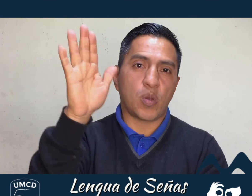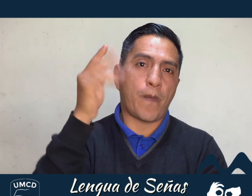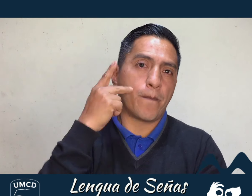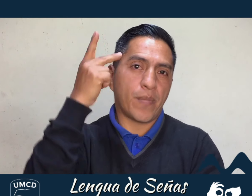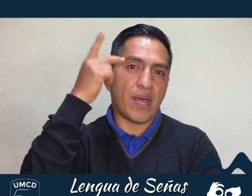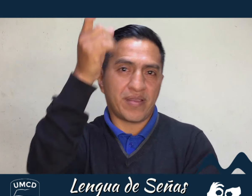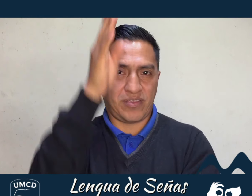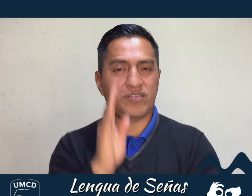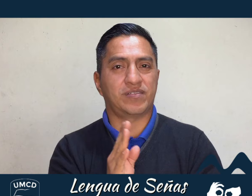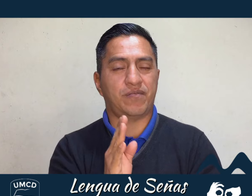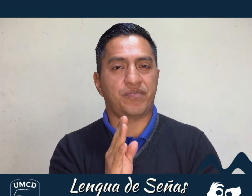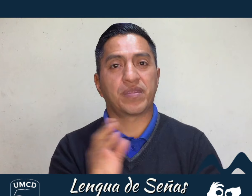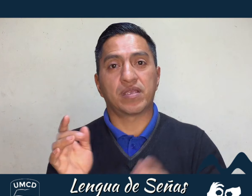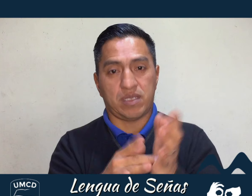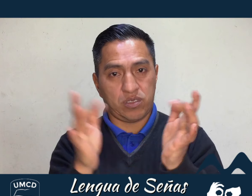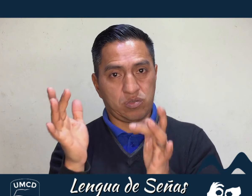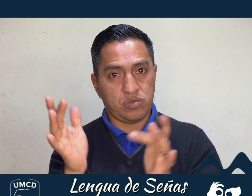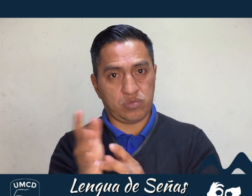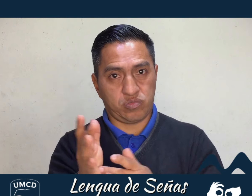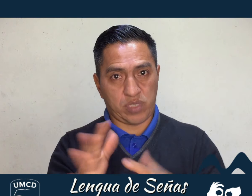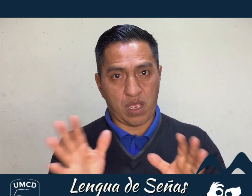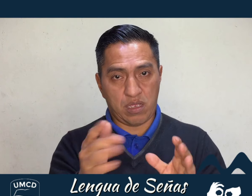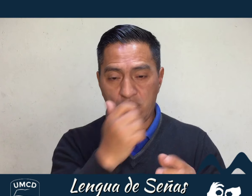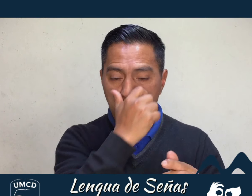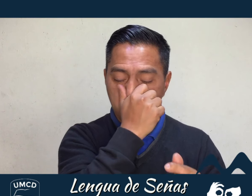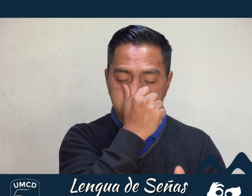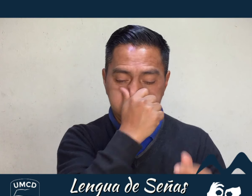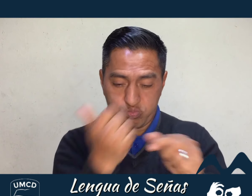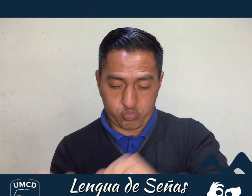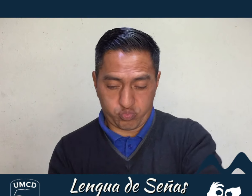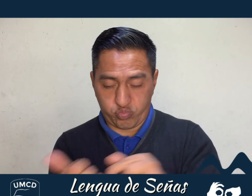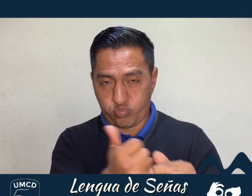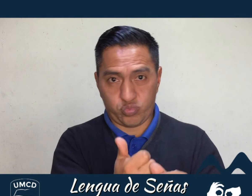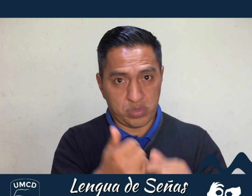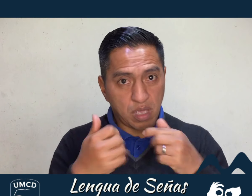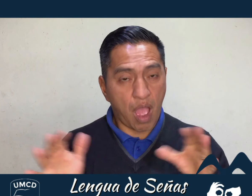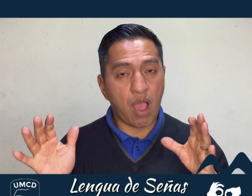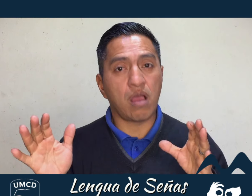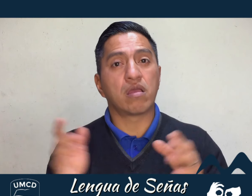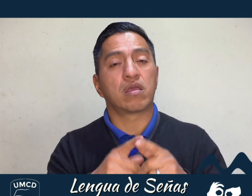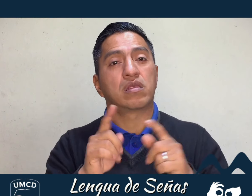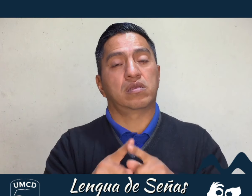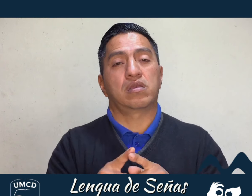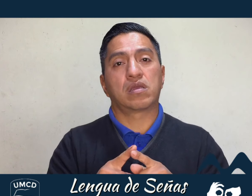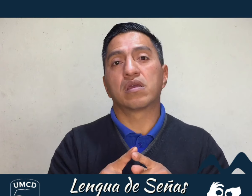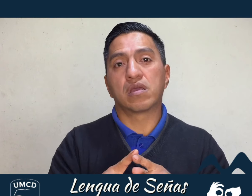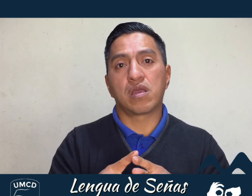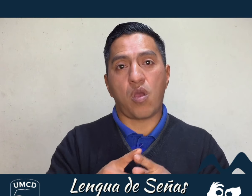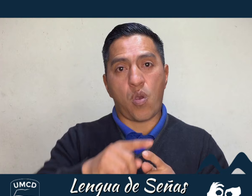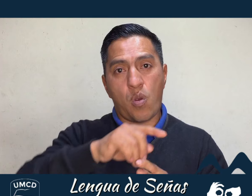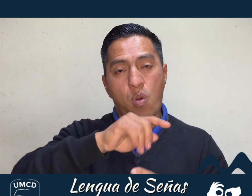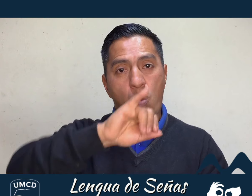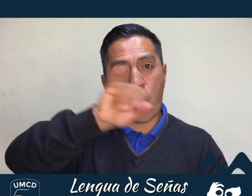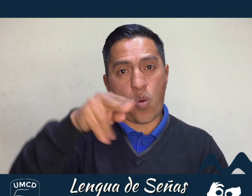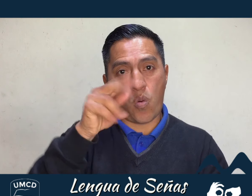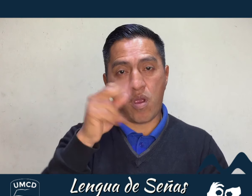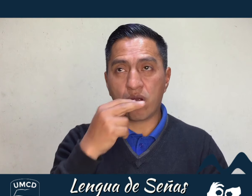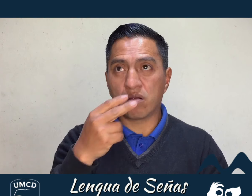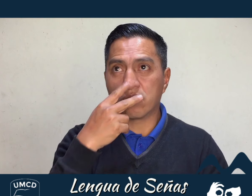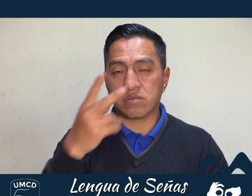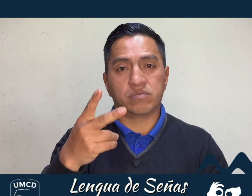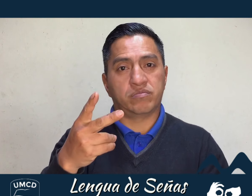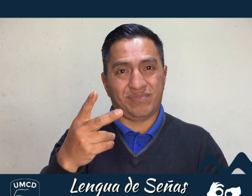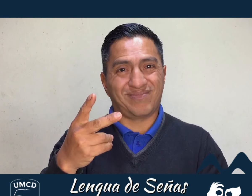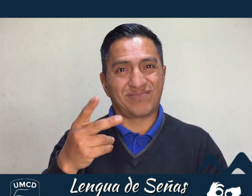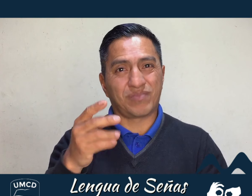luego de que Jesús subió del agua en el momento de su bautismo, él vio que se abrían los cielos. Y esto es bien interesante